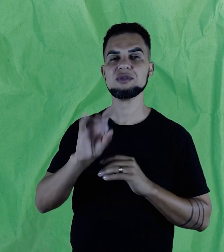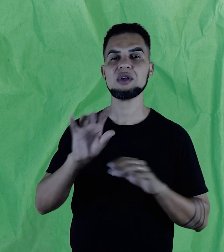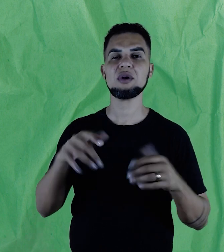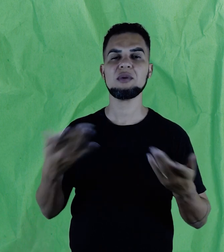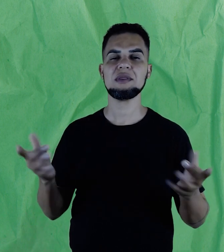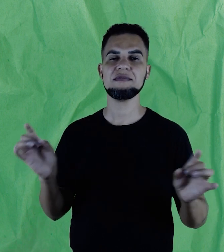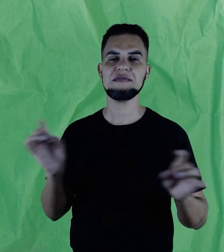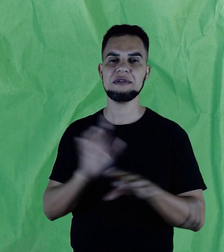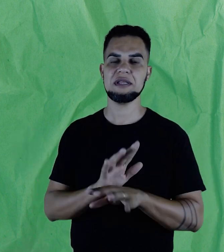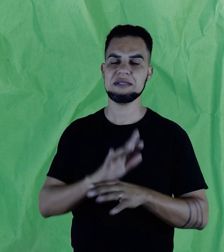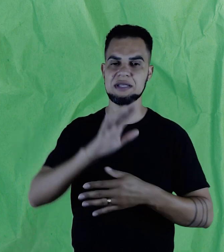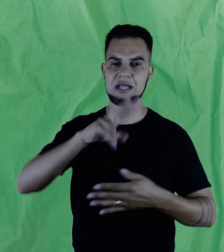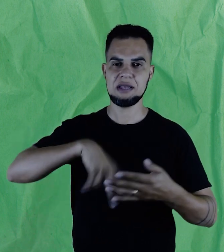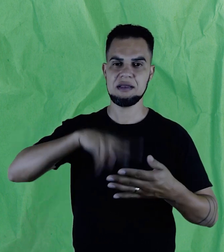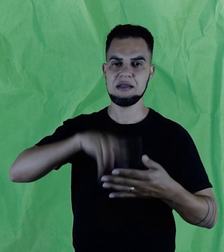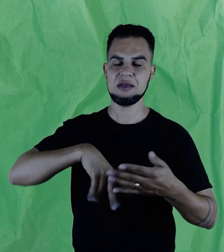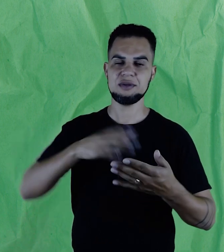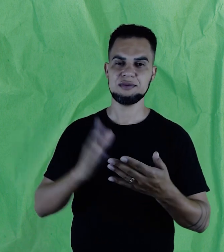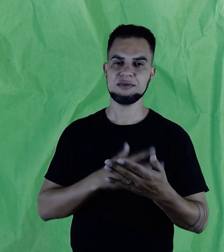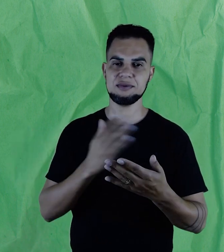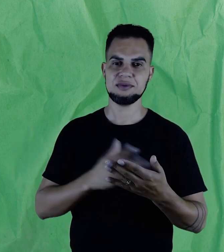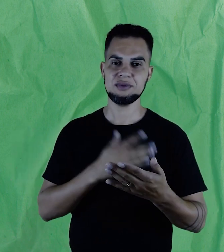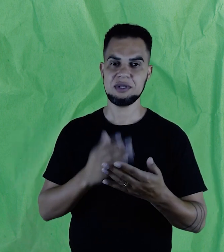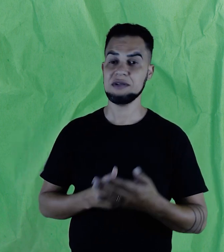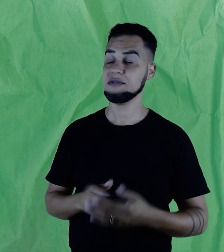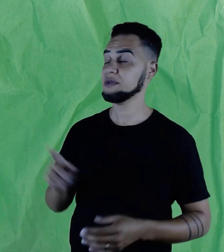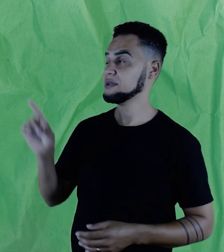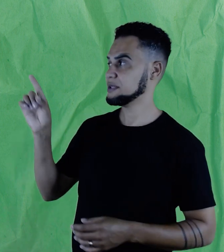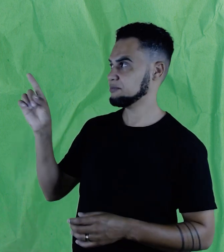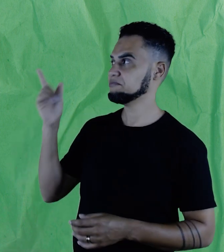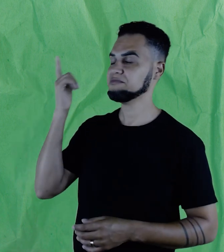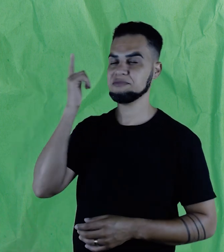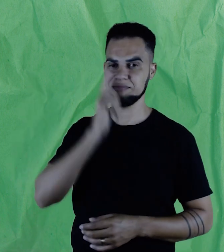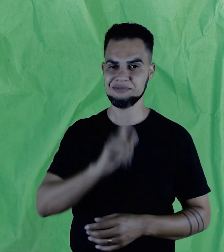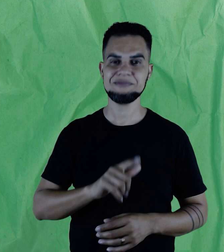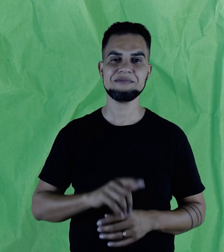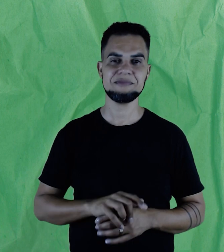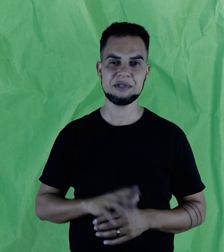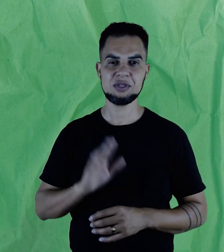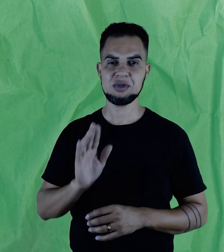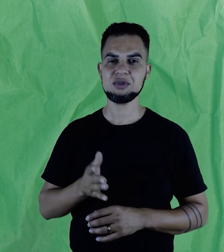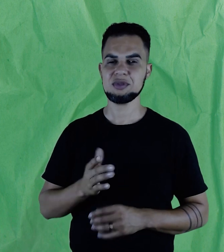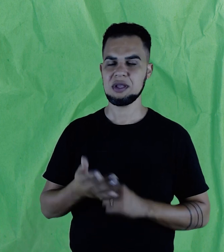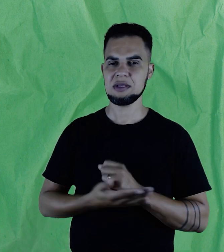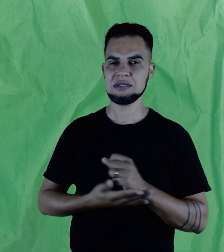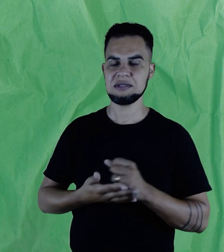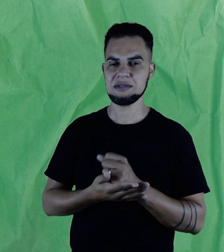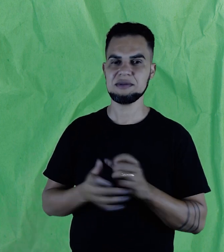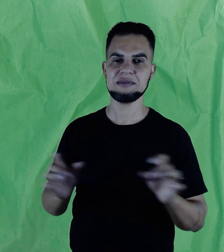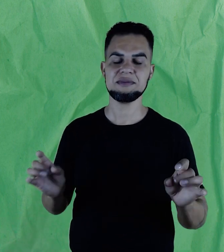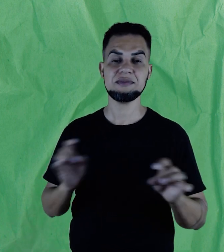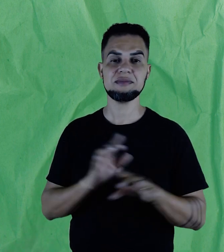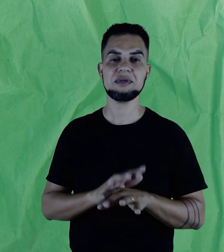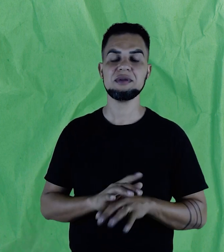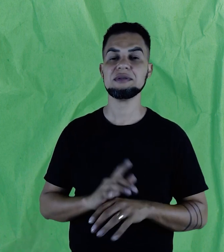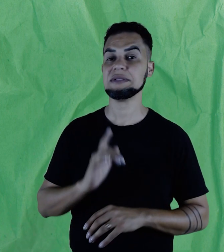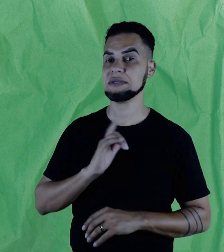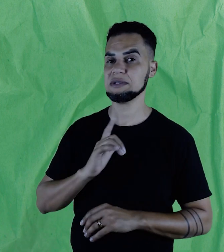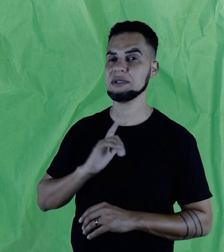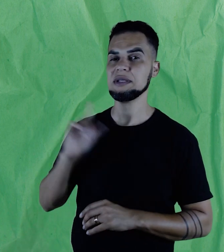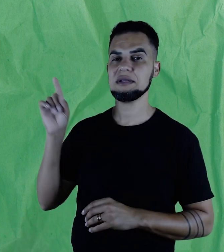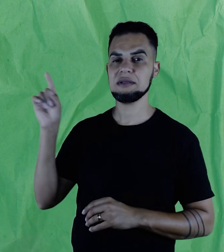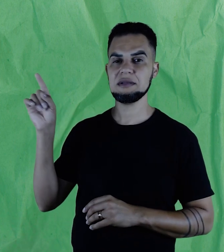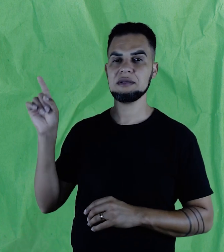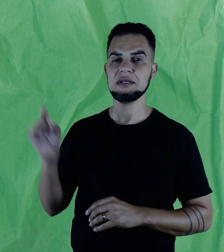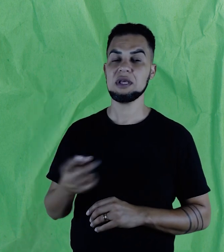eu terminar de ler um livro, tá? Então aqui a gente conseguiu já deixar a nossa base pronta, né? A gente tem